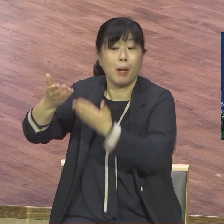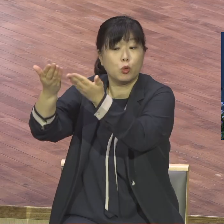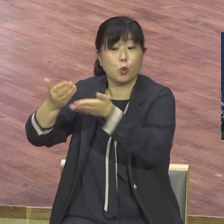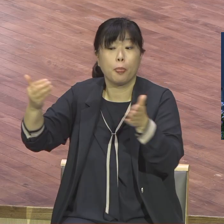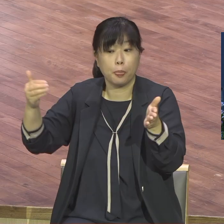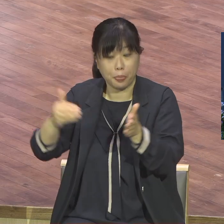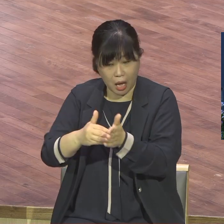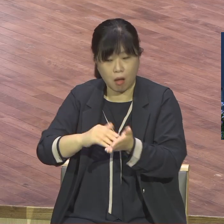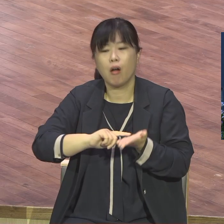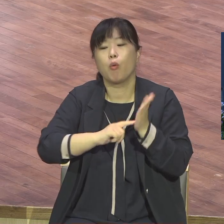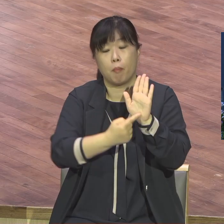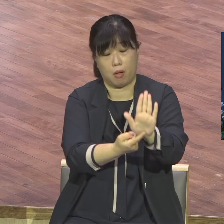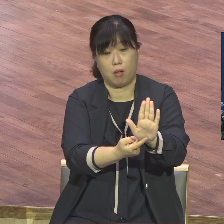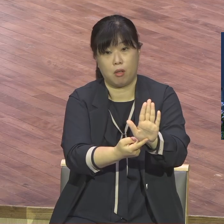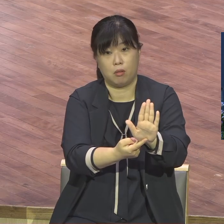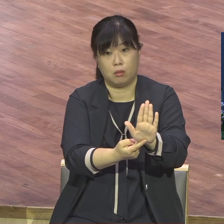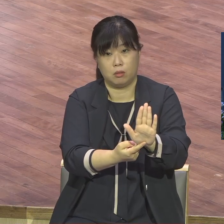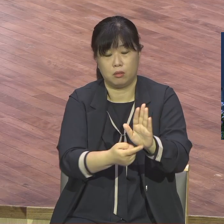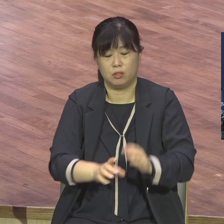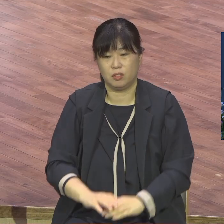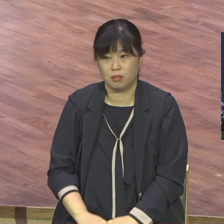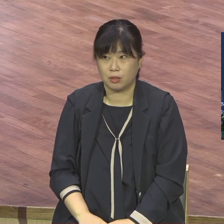복음을 전하라고 나를 부르셨다.